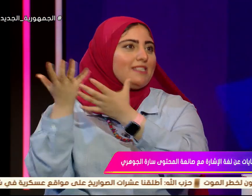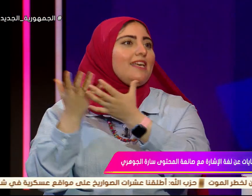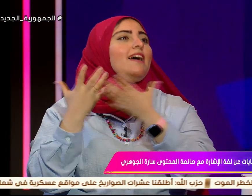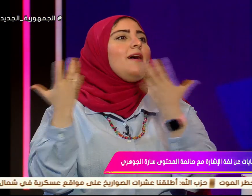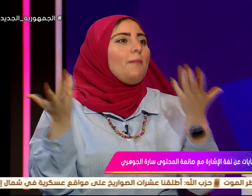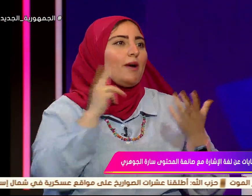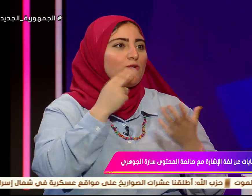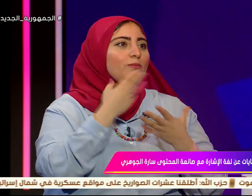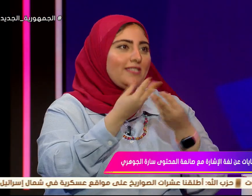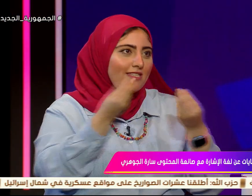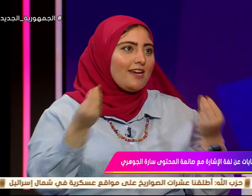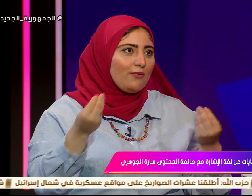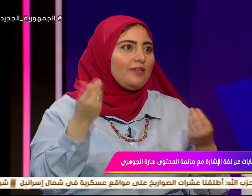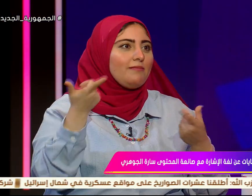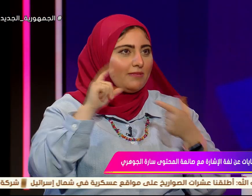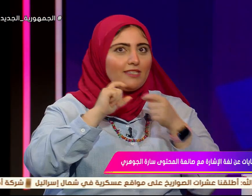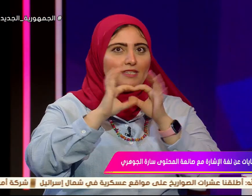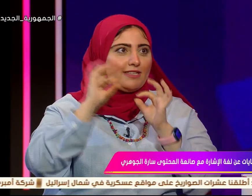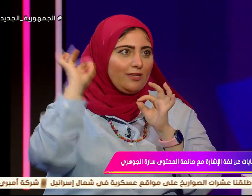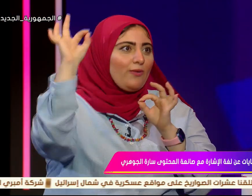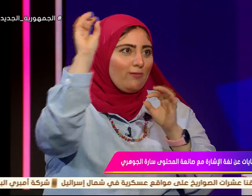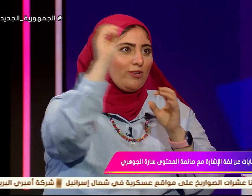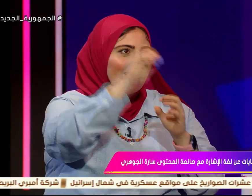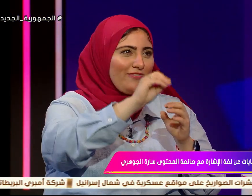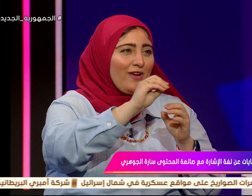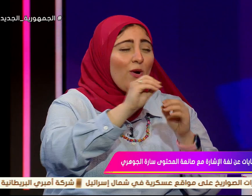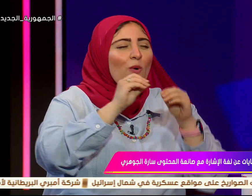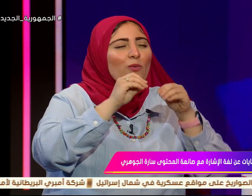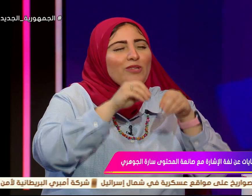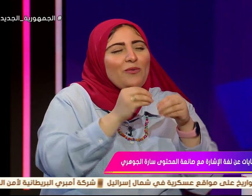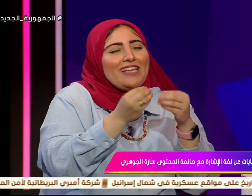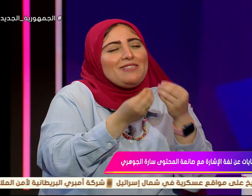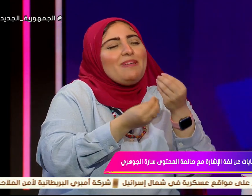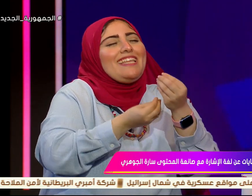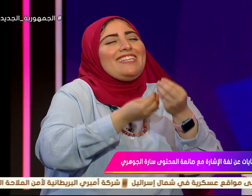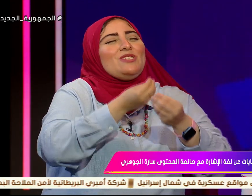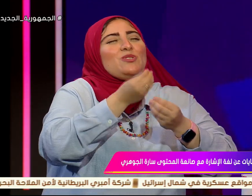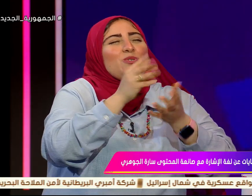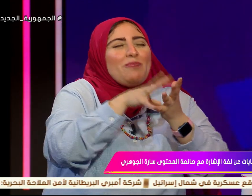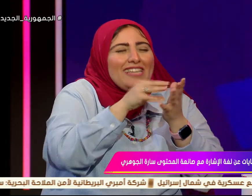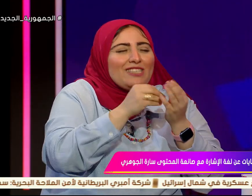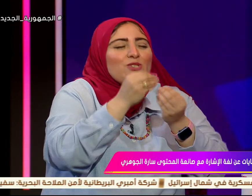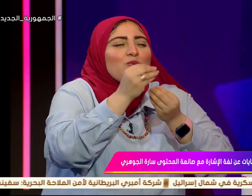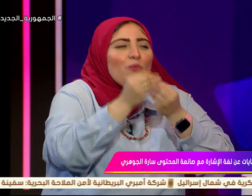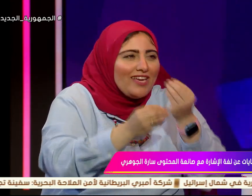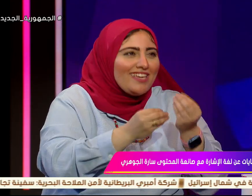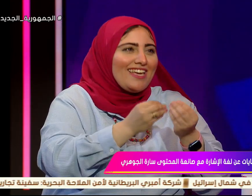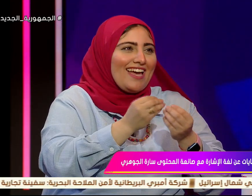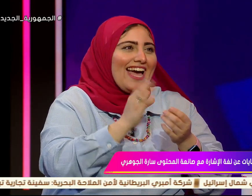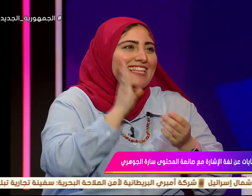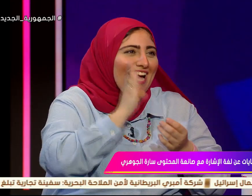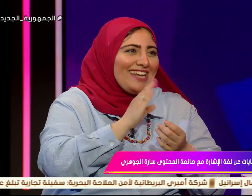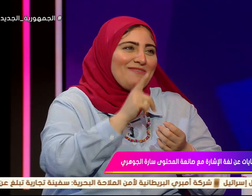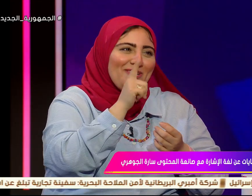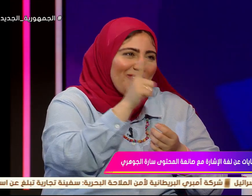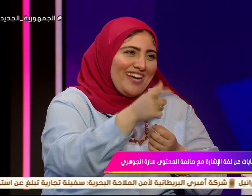ميديا مع صومي كتير قوي من دول مختلفه ودلوقتي بدات بدات شويه اتعلم اللغه